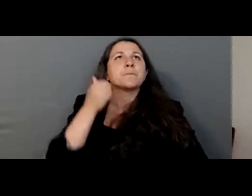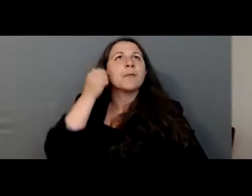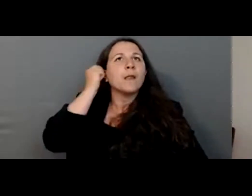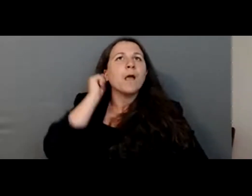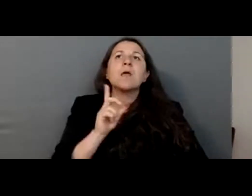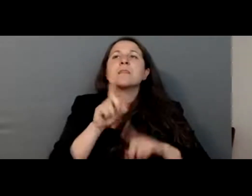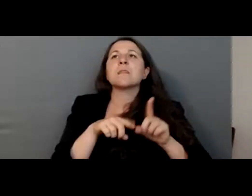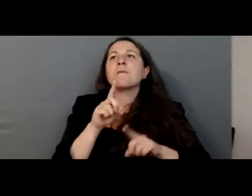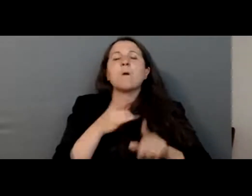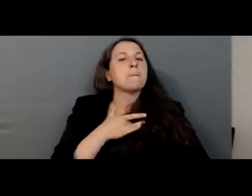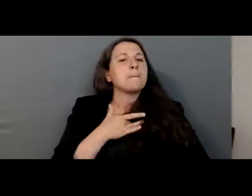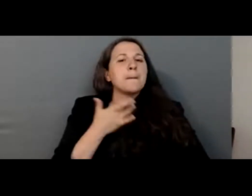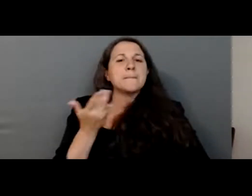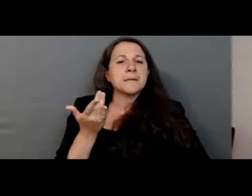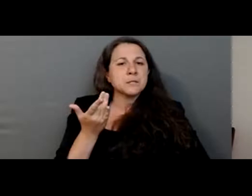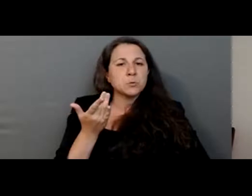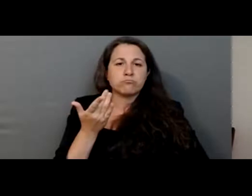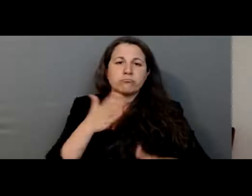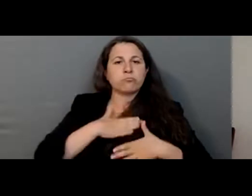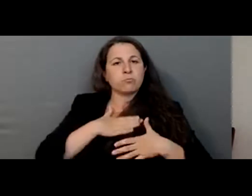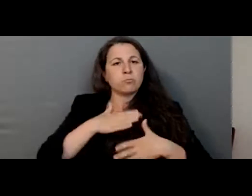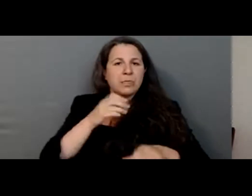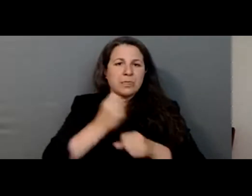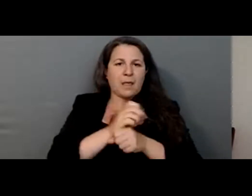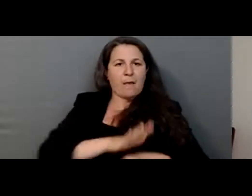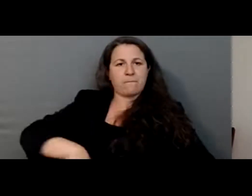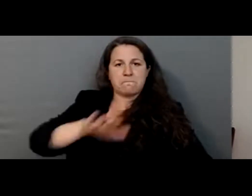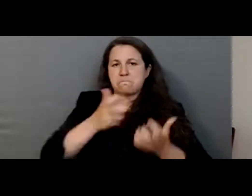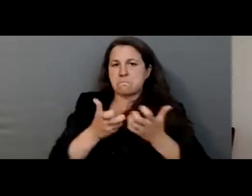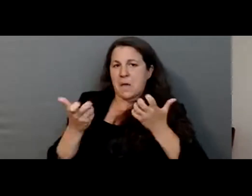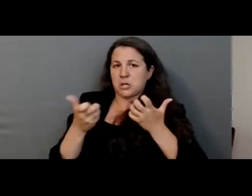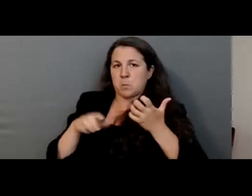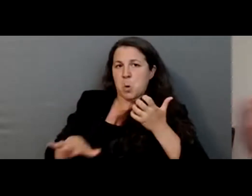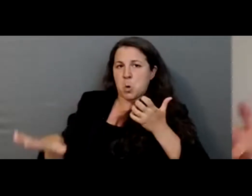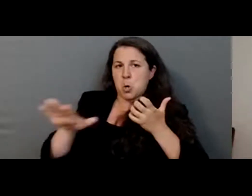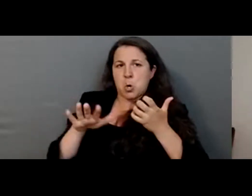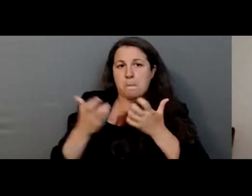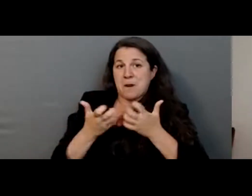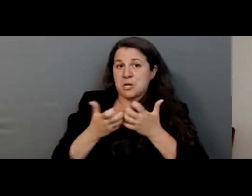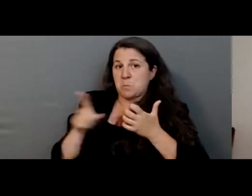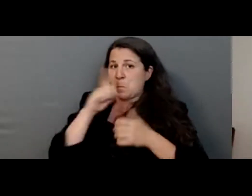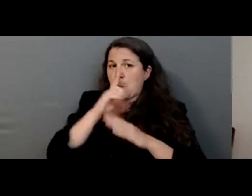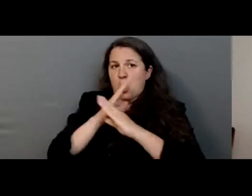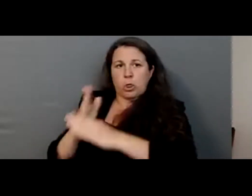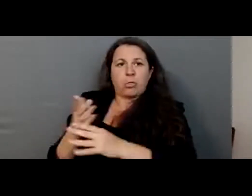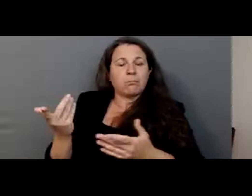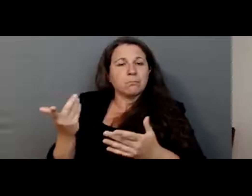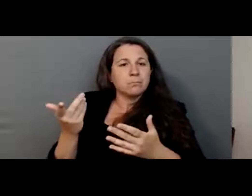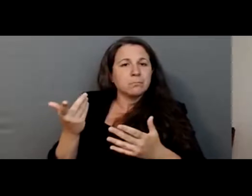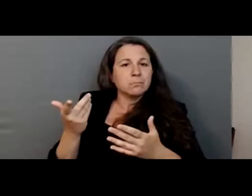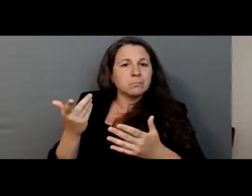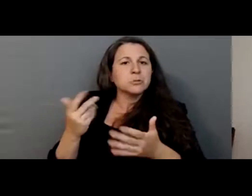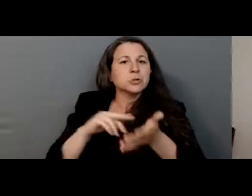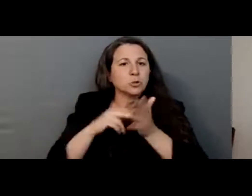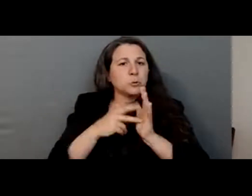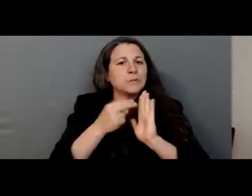que notre lieu de travail ne répondait pas à certaines normes qui, normalement, auraient dû être mises en place de